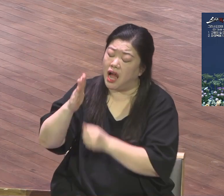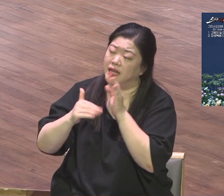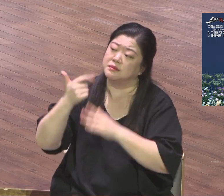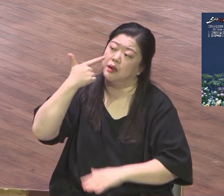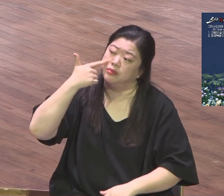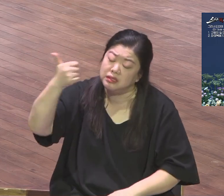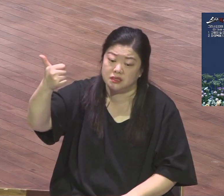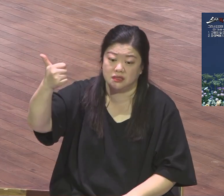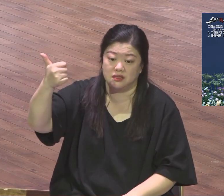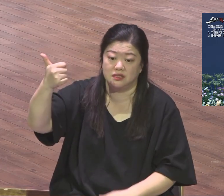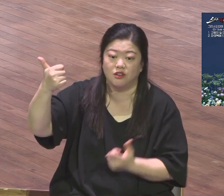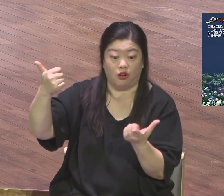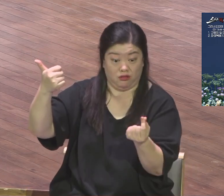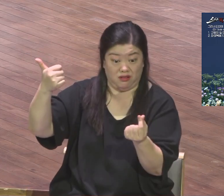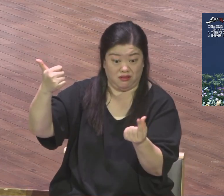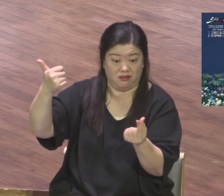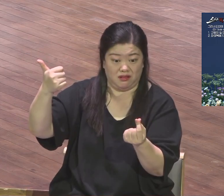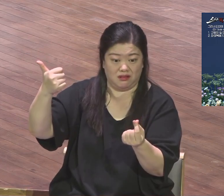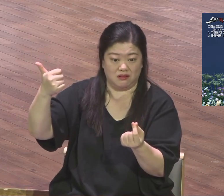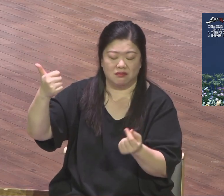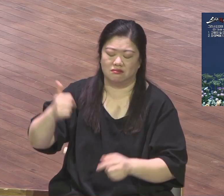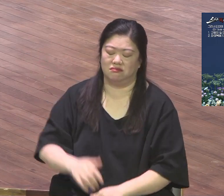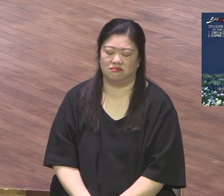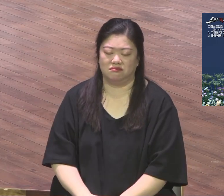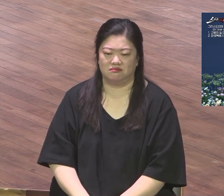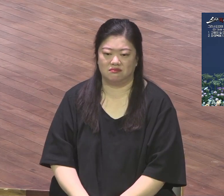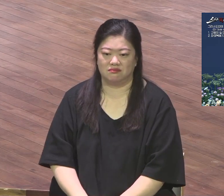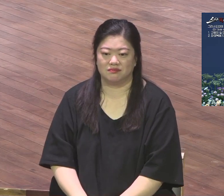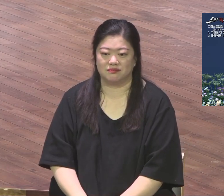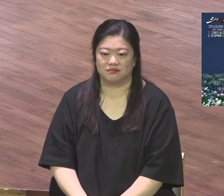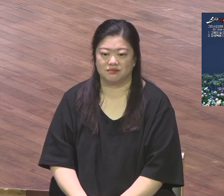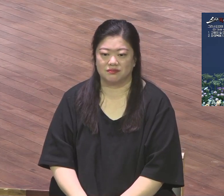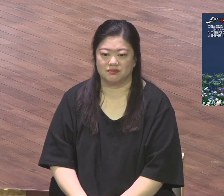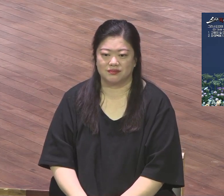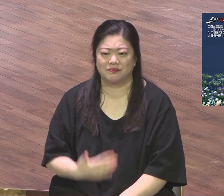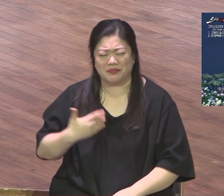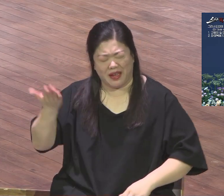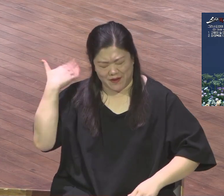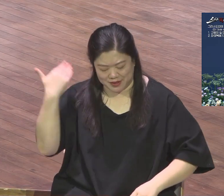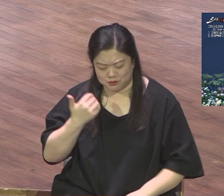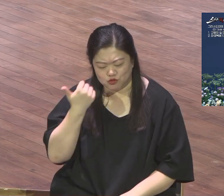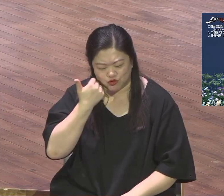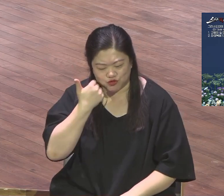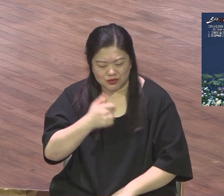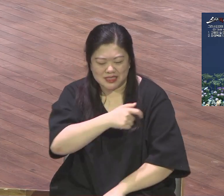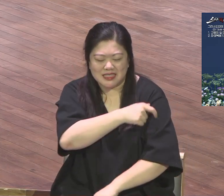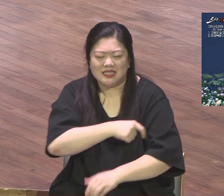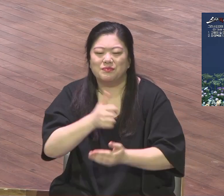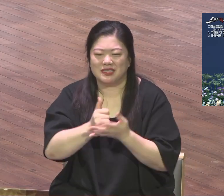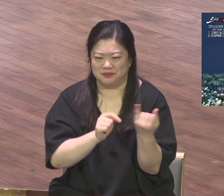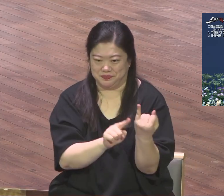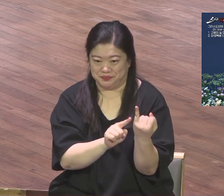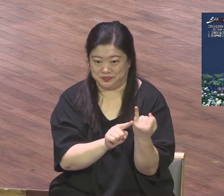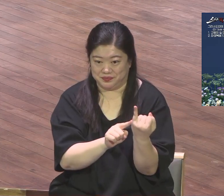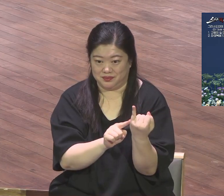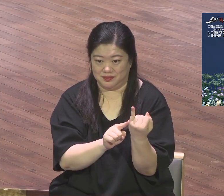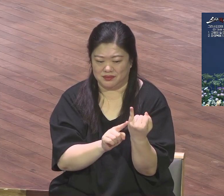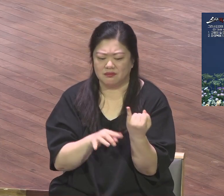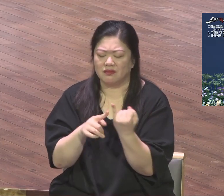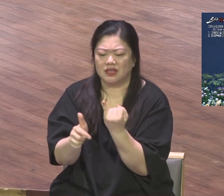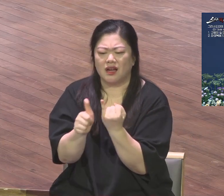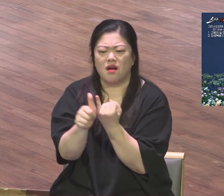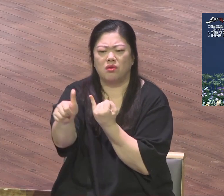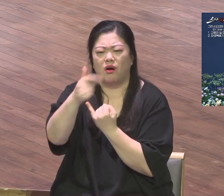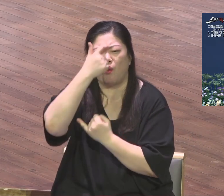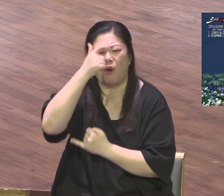예전에 어떤 여자 집사님이 자기 남편이 교회를 안 나가니까 늘 기도를 했어요.